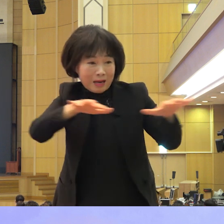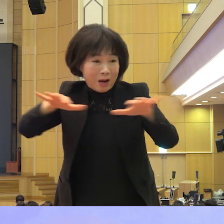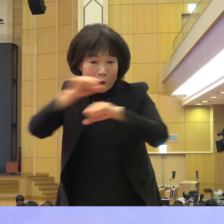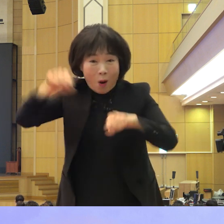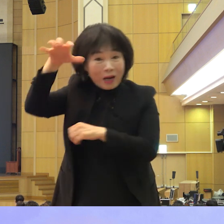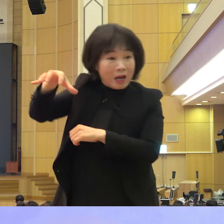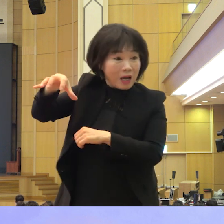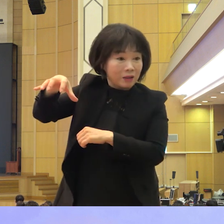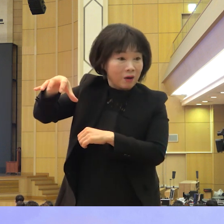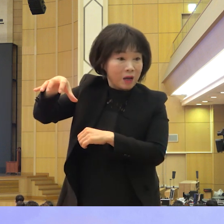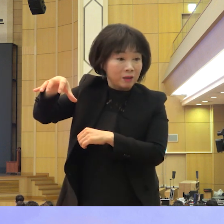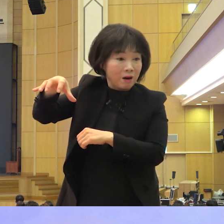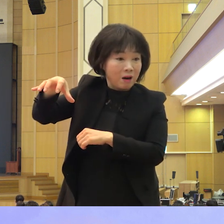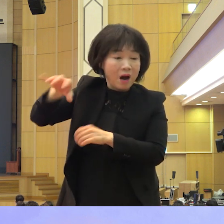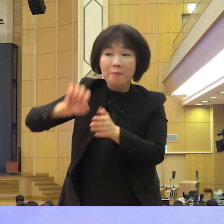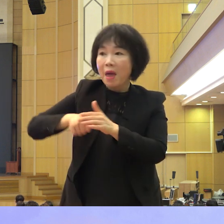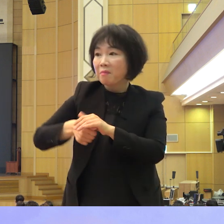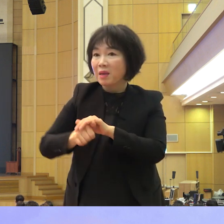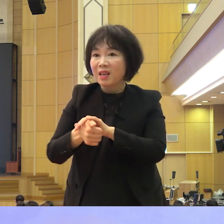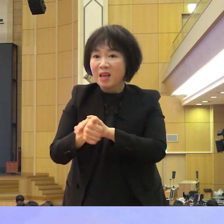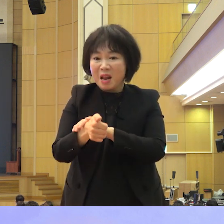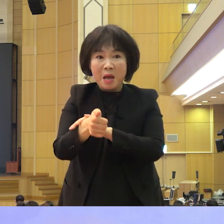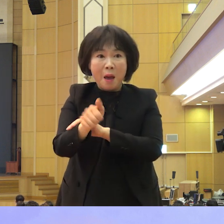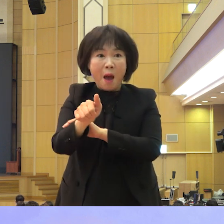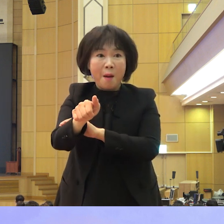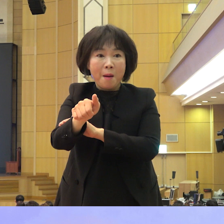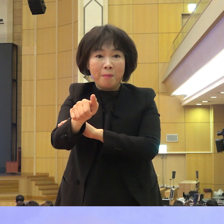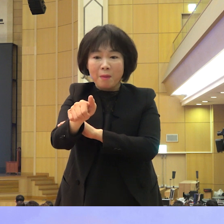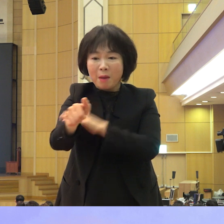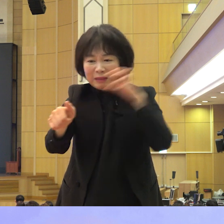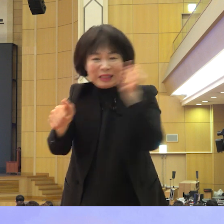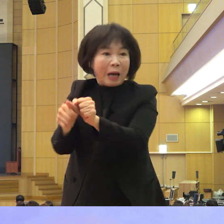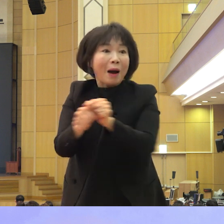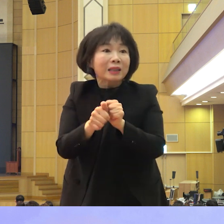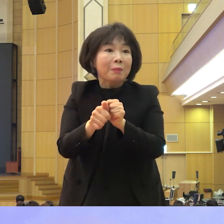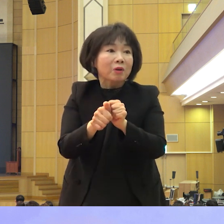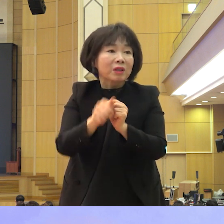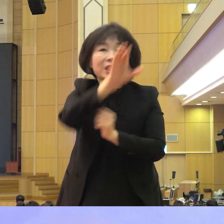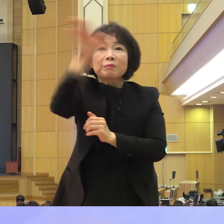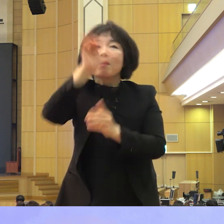것 같이, 이 뱀을 든 것 같이 이스라엘 백성들에게